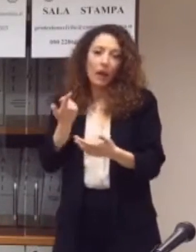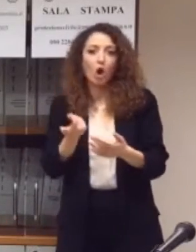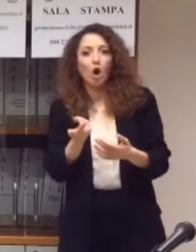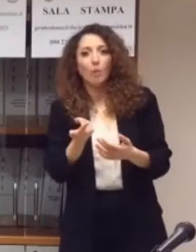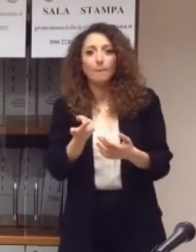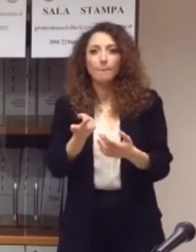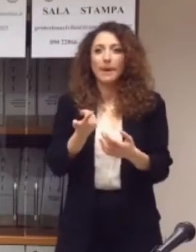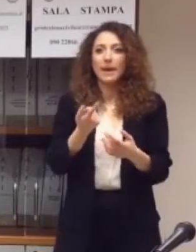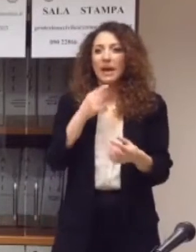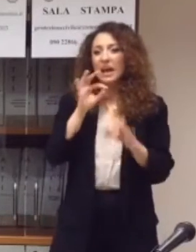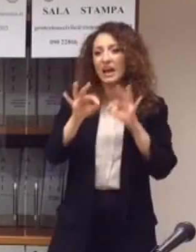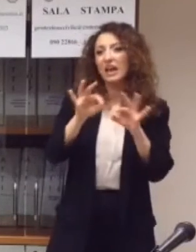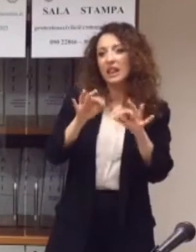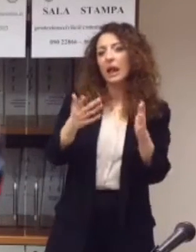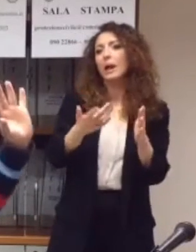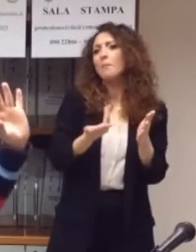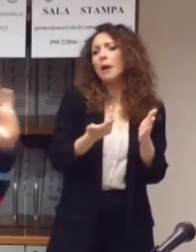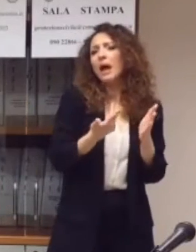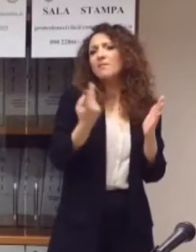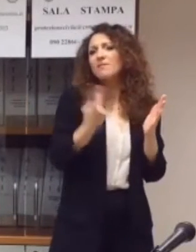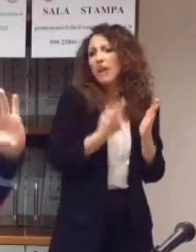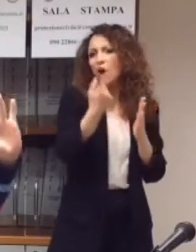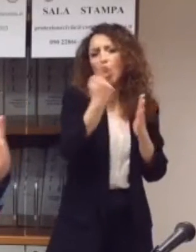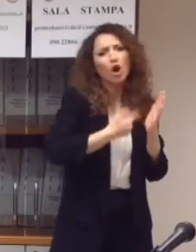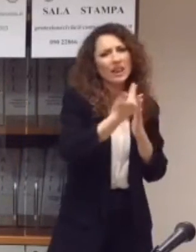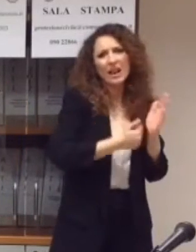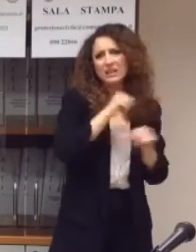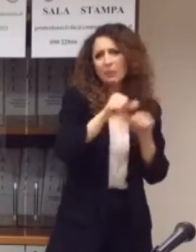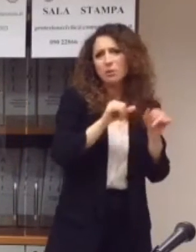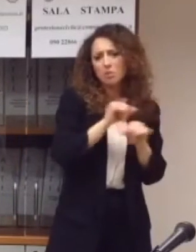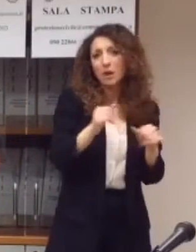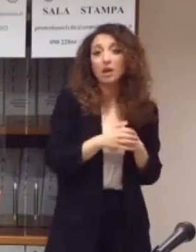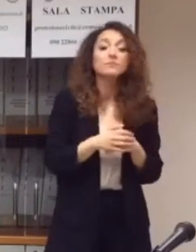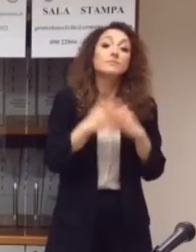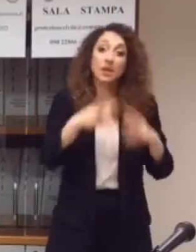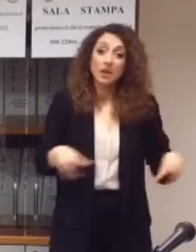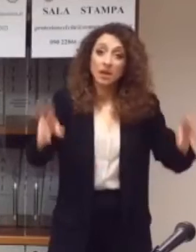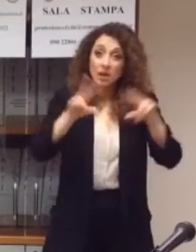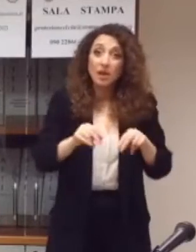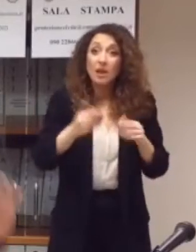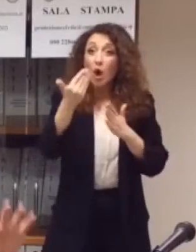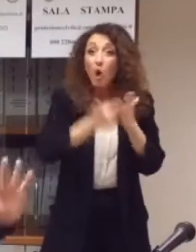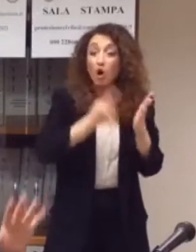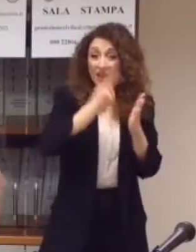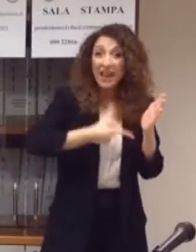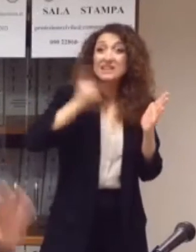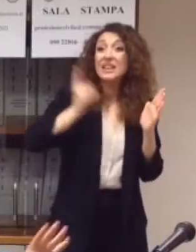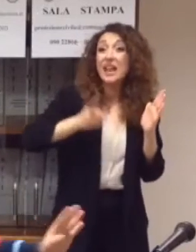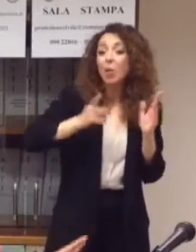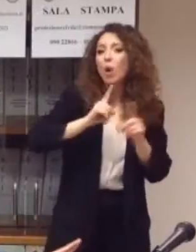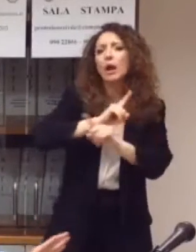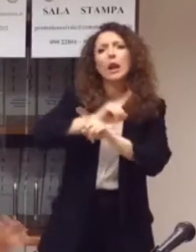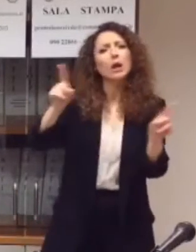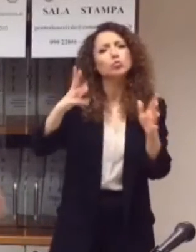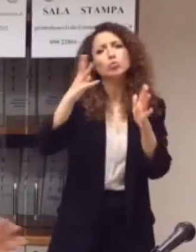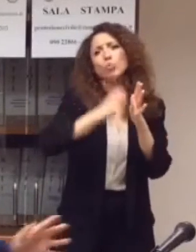le ordinanze rimangono sempre lì. E allora, finora, ribadisco, nessuno ha impugnato le ordinanze del sindaco De Luca. E devo dire